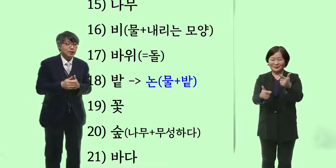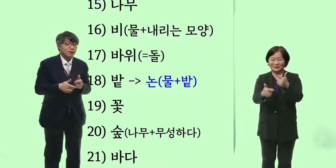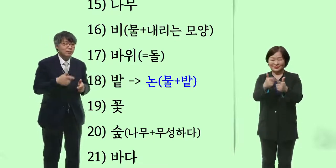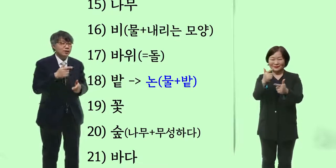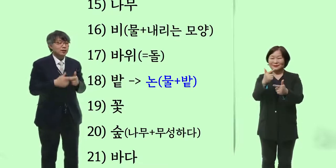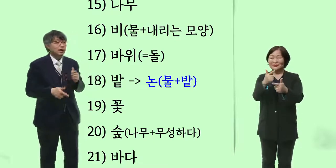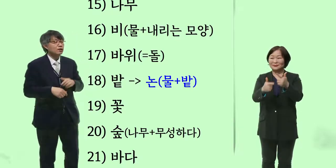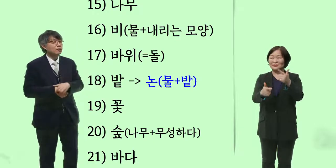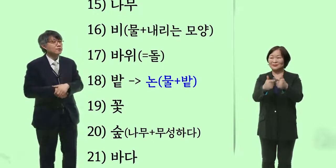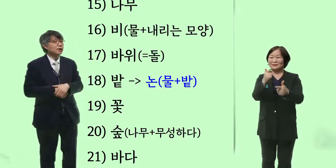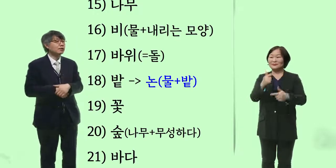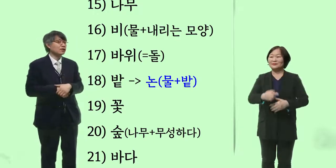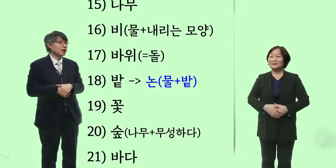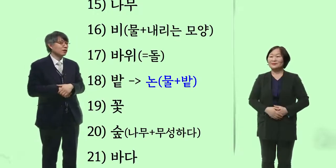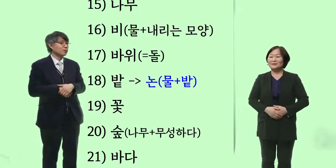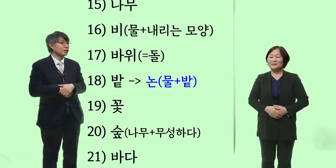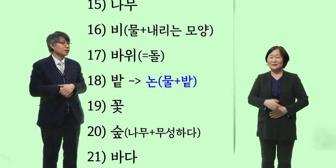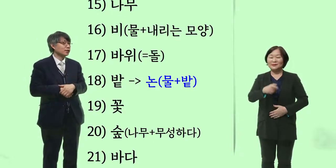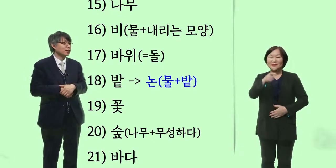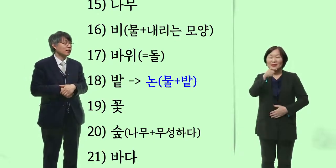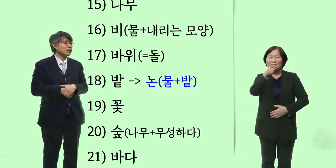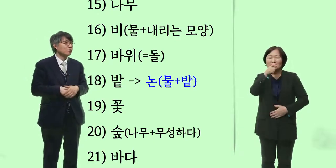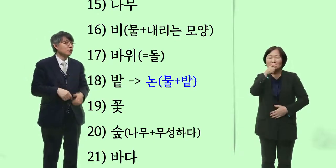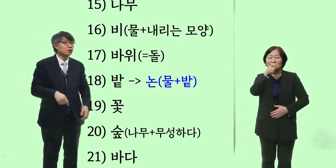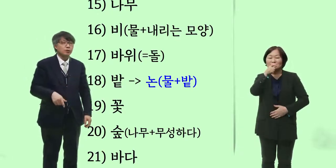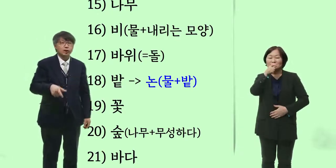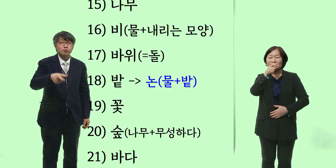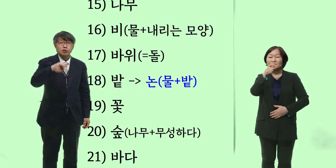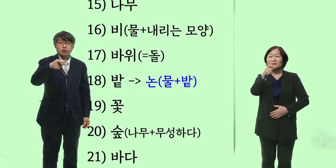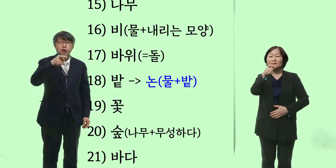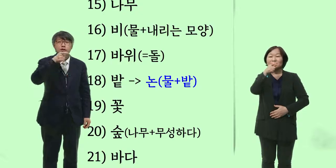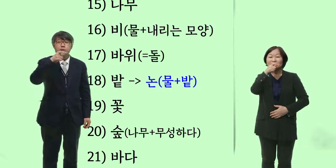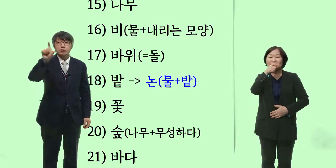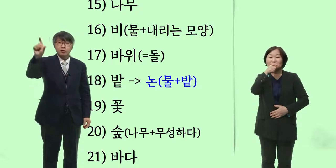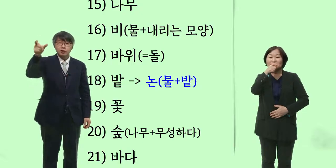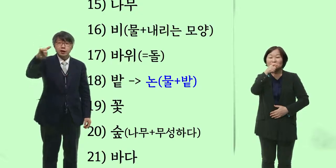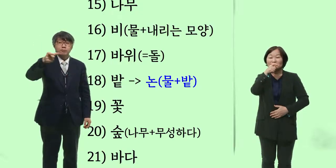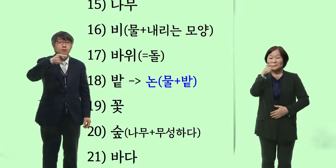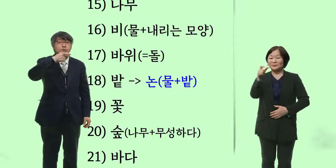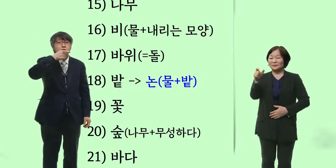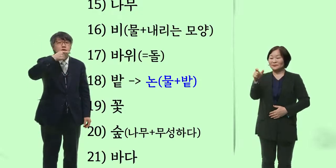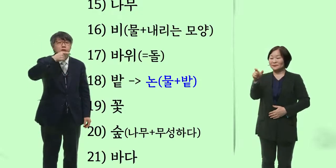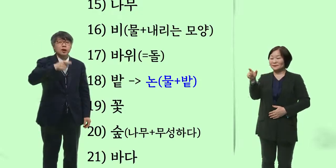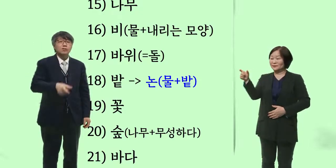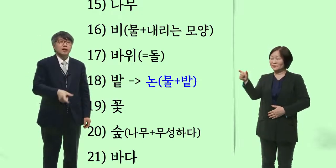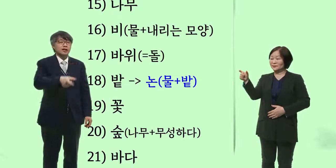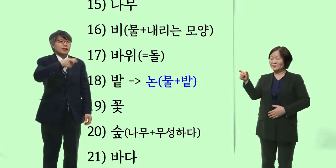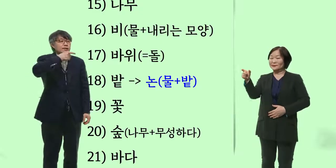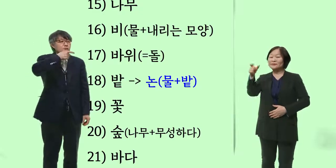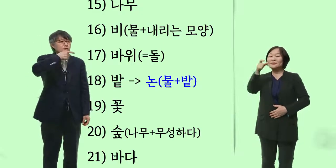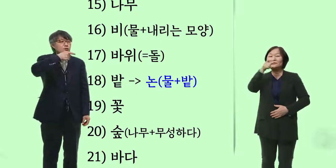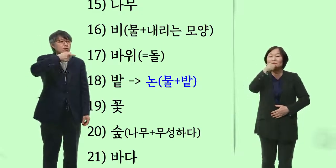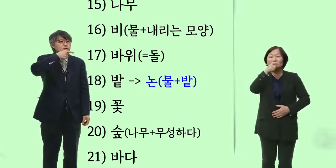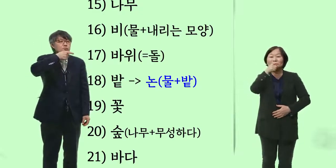있습니다. 자, 그러면 비는 어떻게 할까요? 비는 자 일단 물부터 배울게요. 물. 자, 물 컵 이렇게 딱 갖다 대면